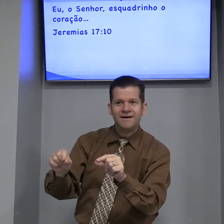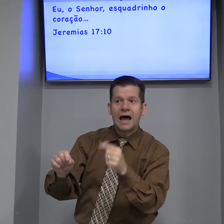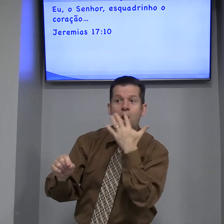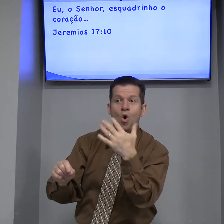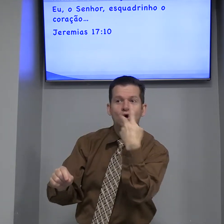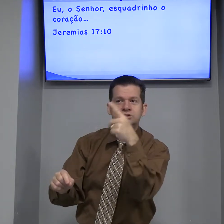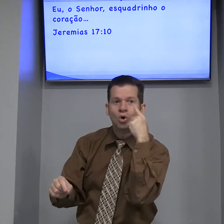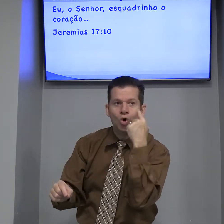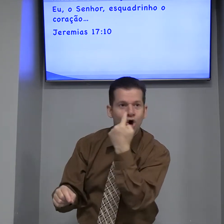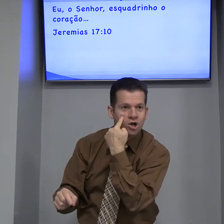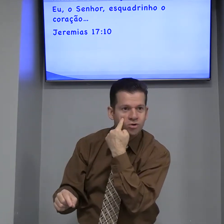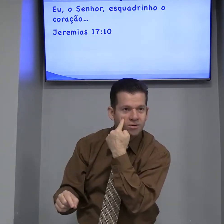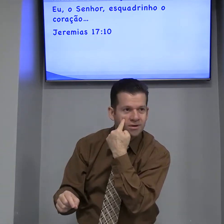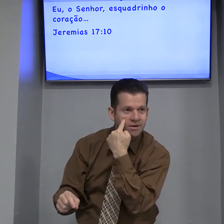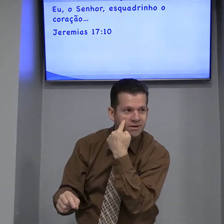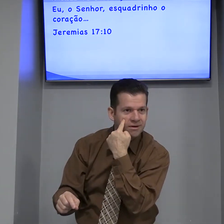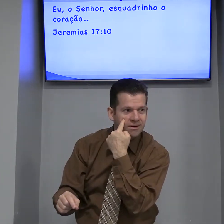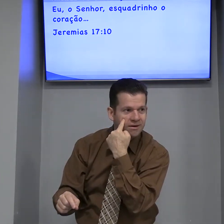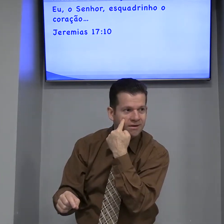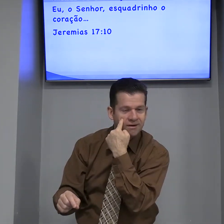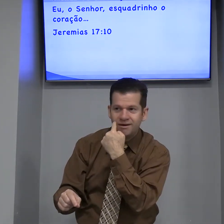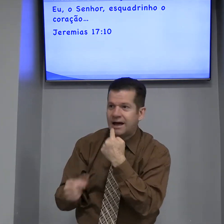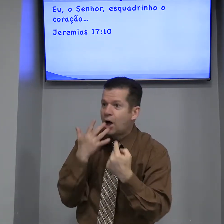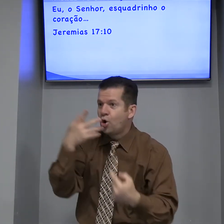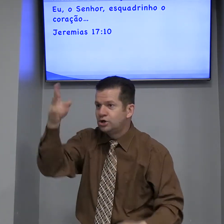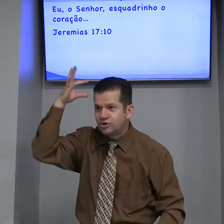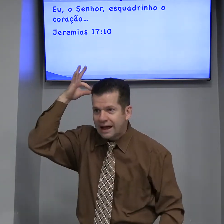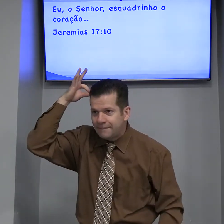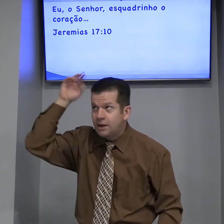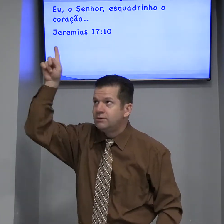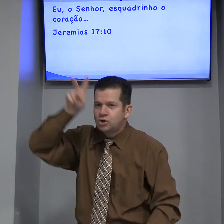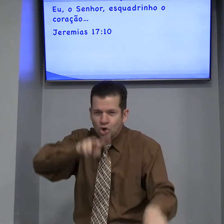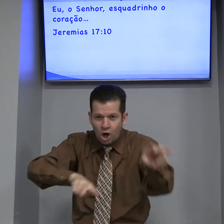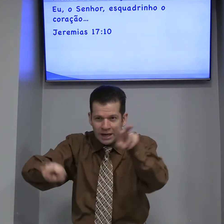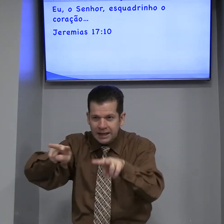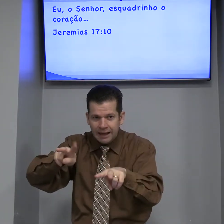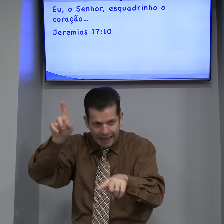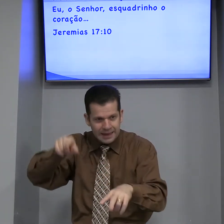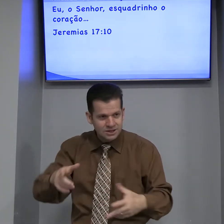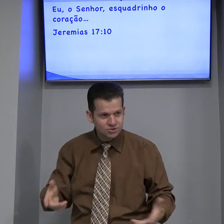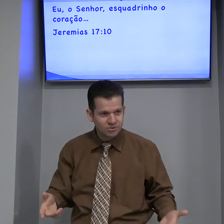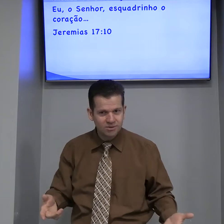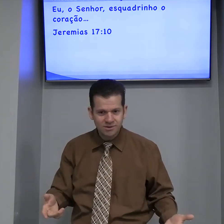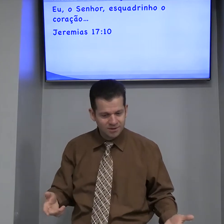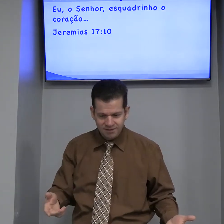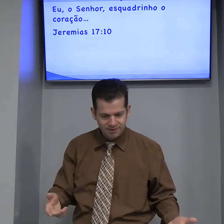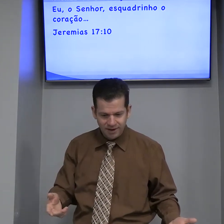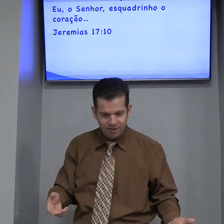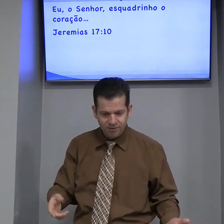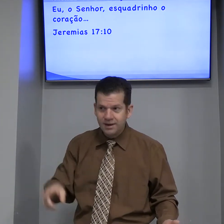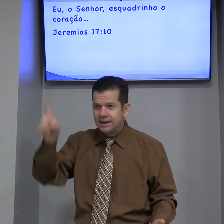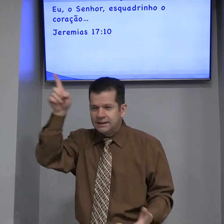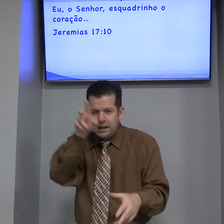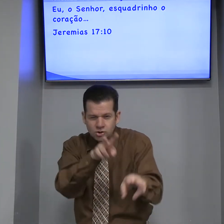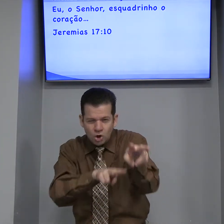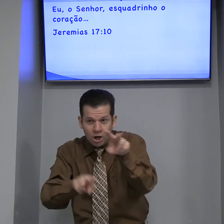A cor do seu olho? A cor do seu cabelo? Deus olha? É isso? Não. Deus olha o